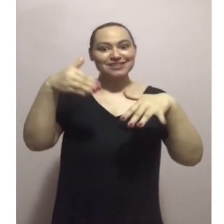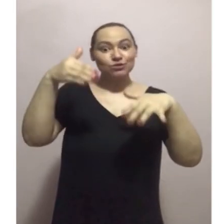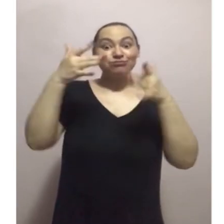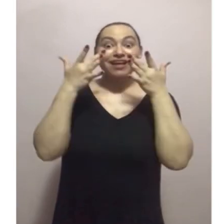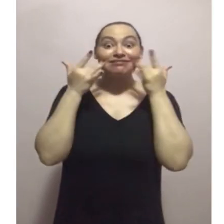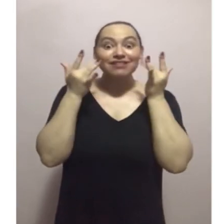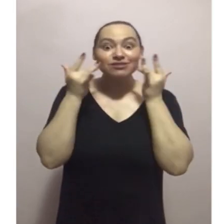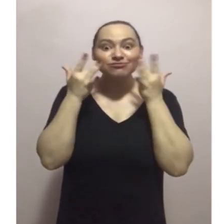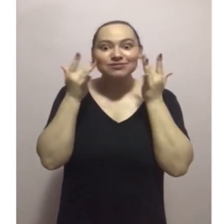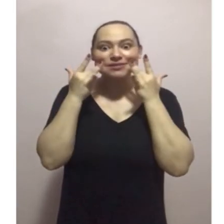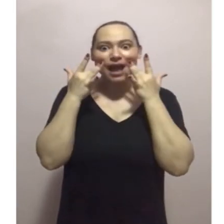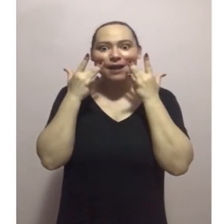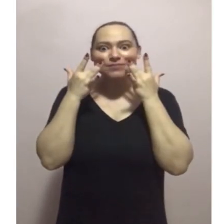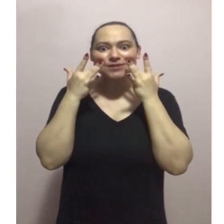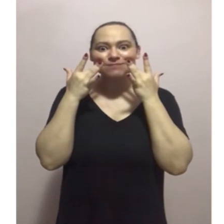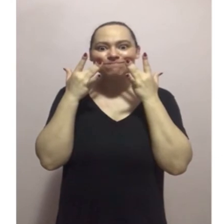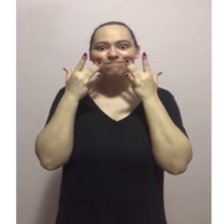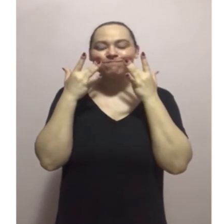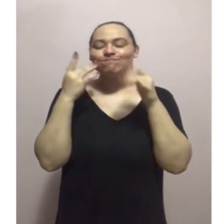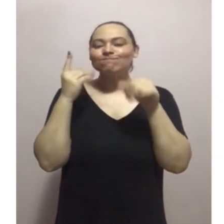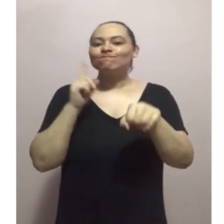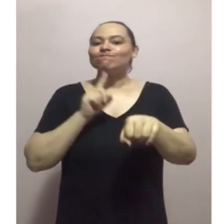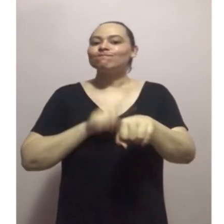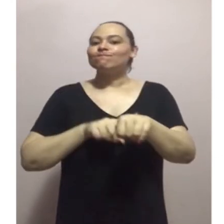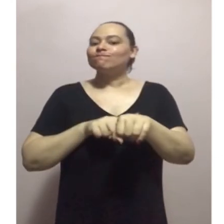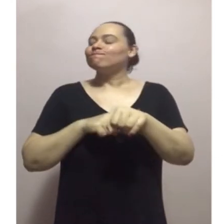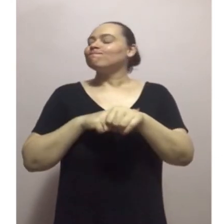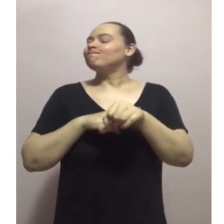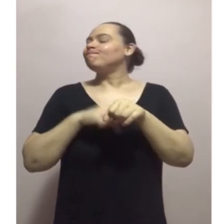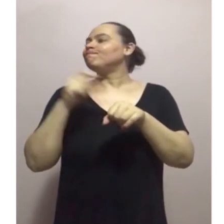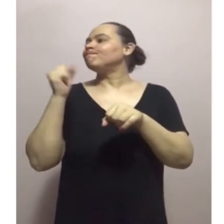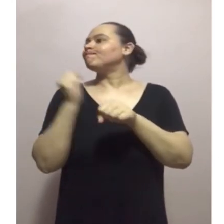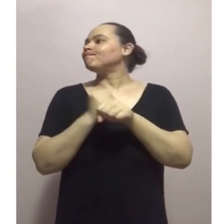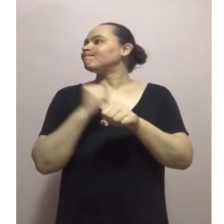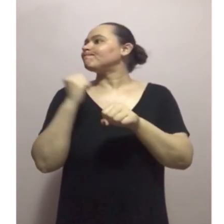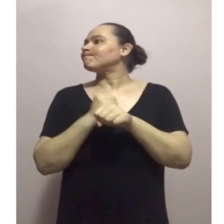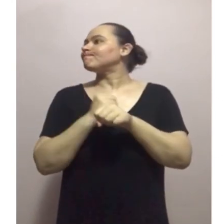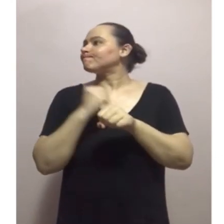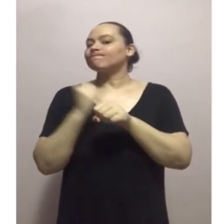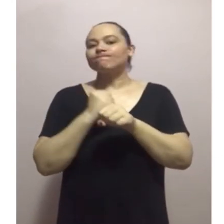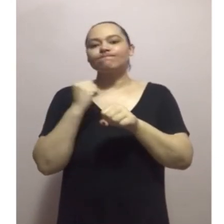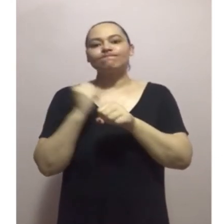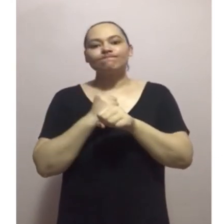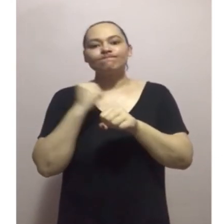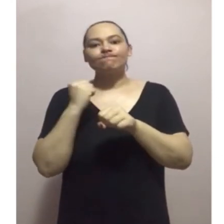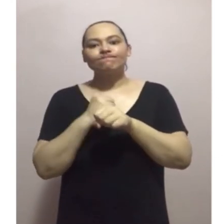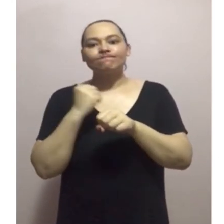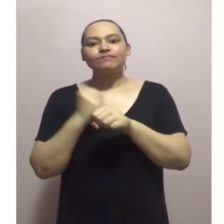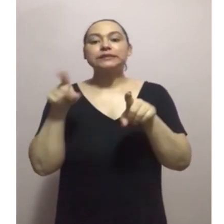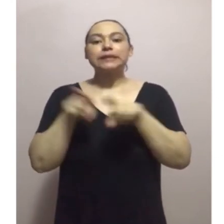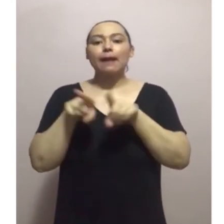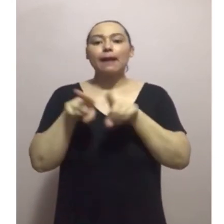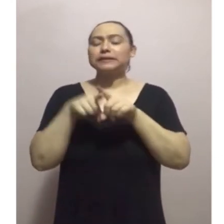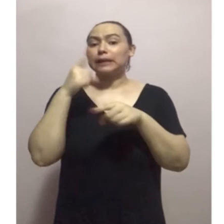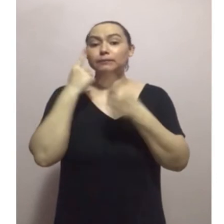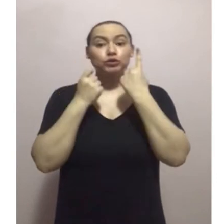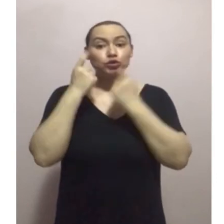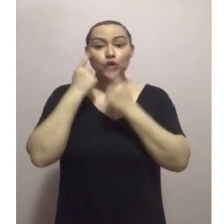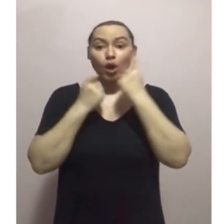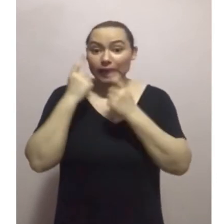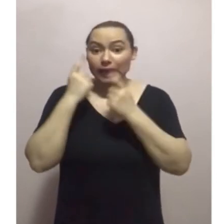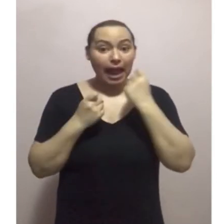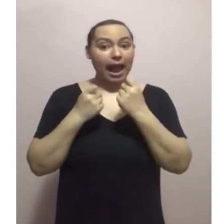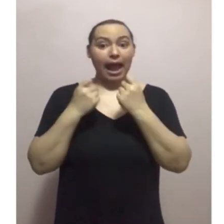emoção. Depois de tanto tempo a gente entrar no teatro, a gente assim ficava maravilhado, assim, chorava de estar